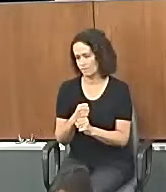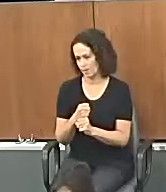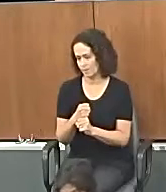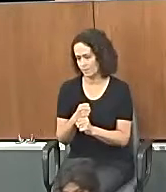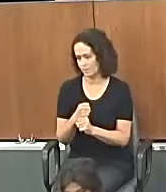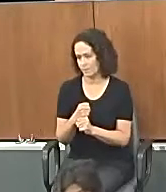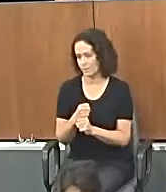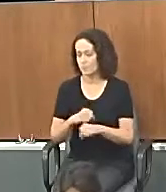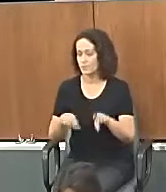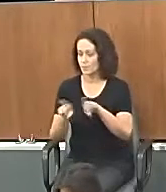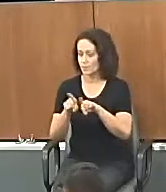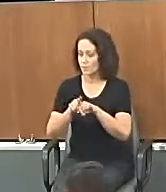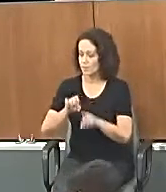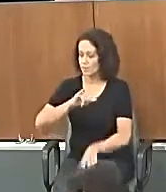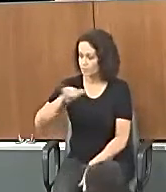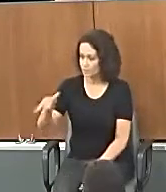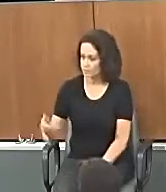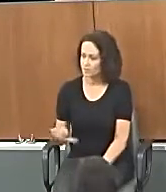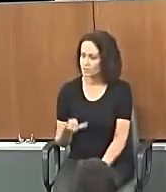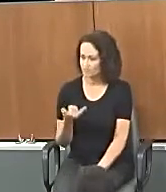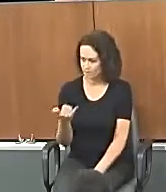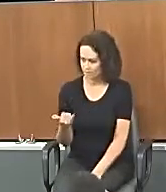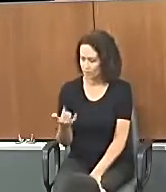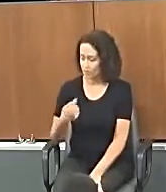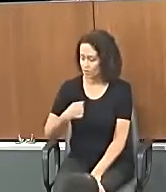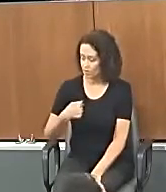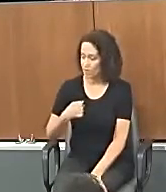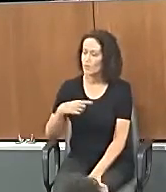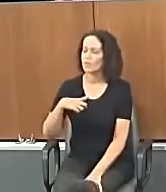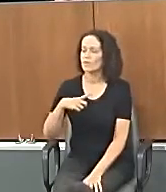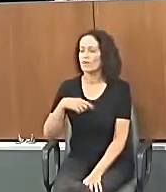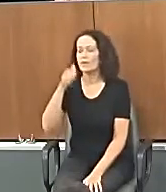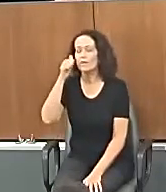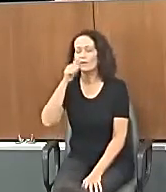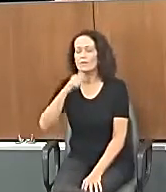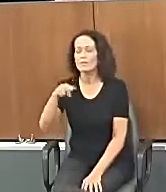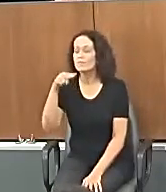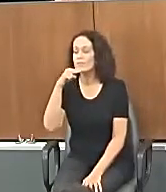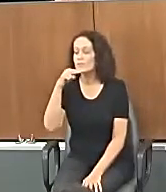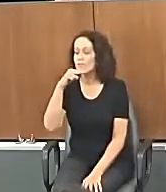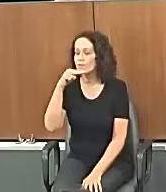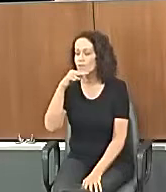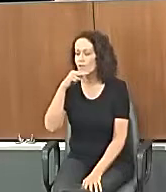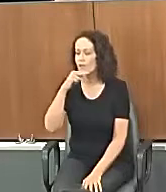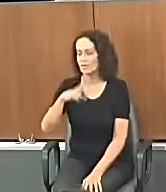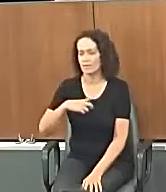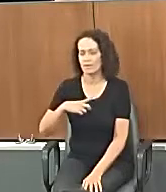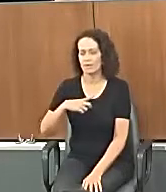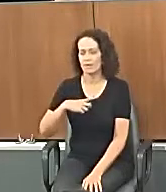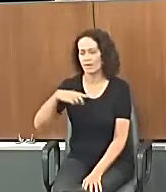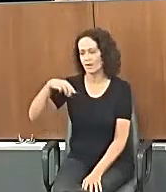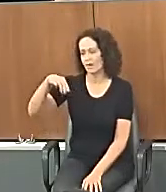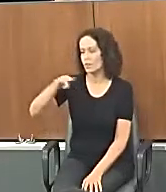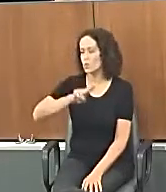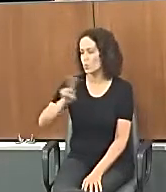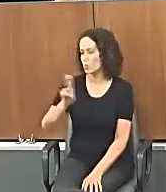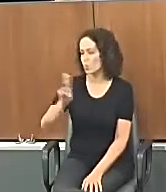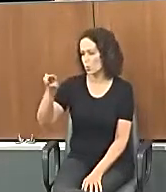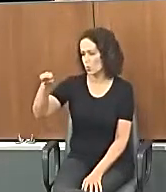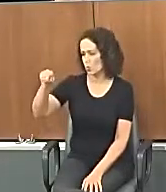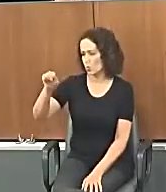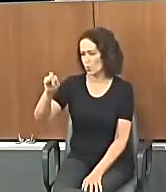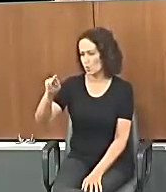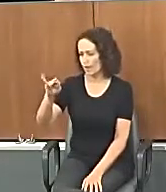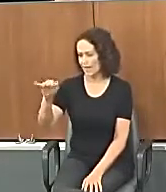ia aproveitando isso gente eu que sou avô de uma a minha neta maria zezinha quem tem uma